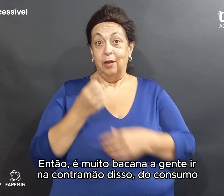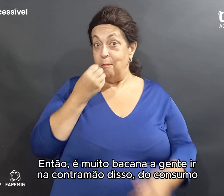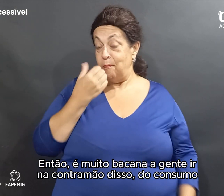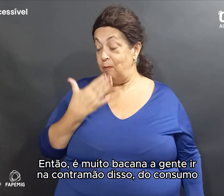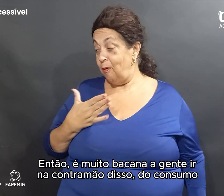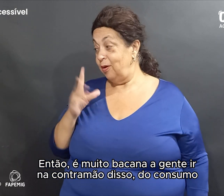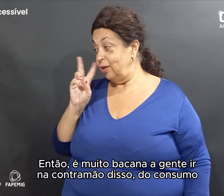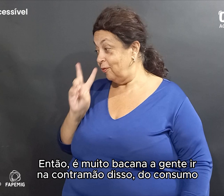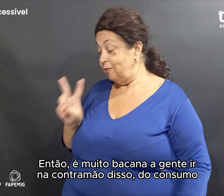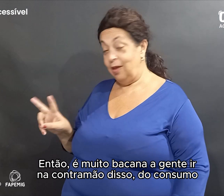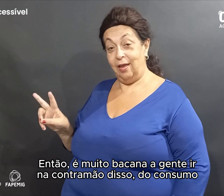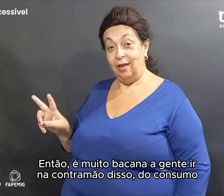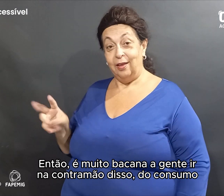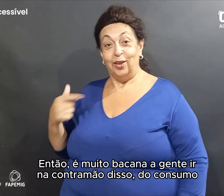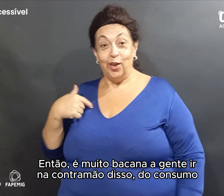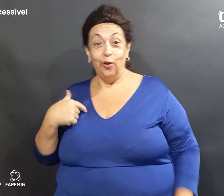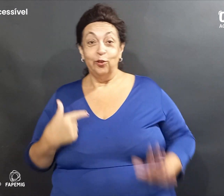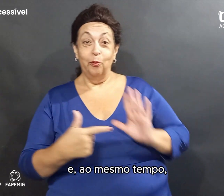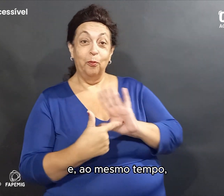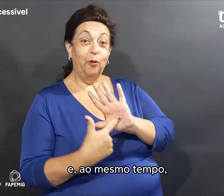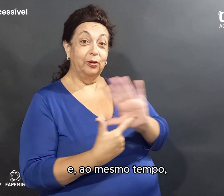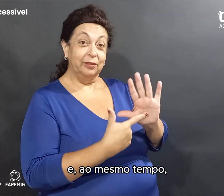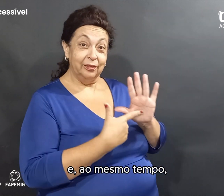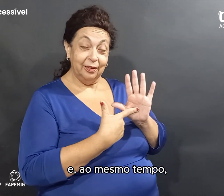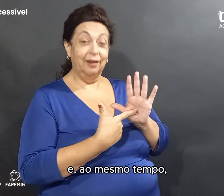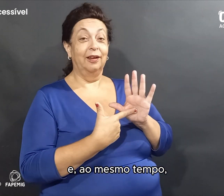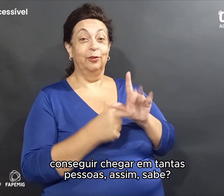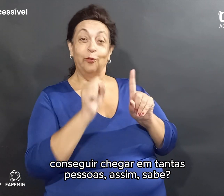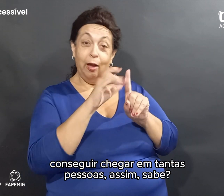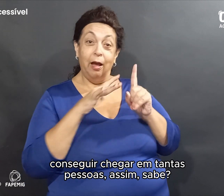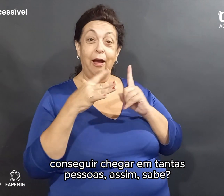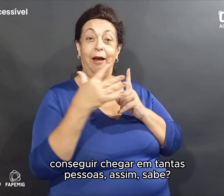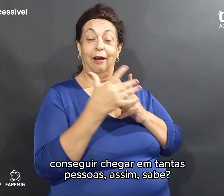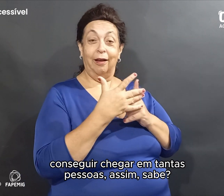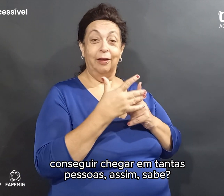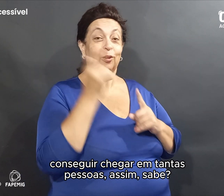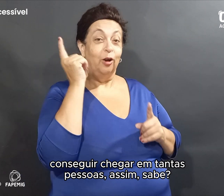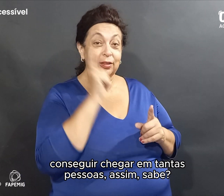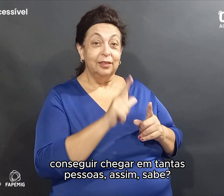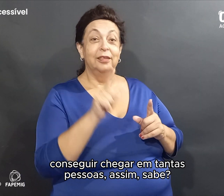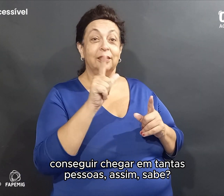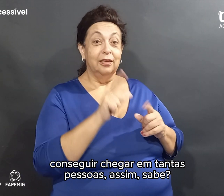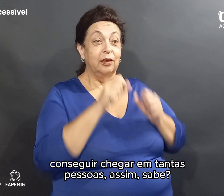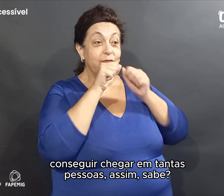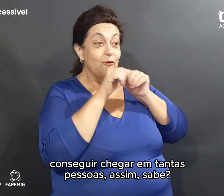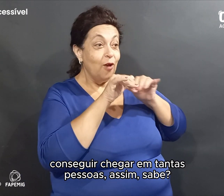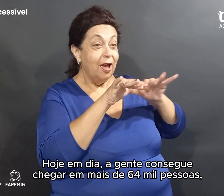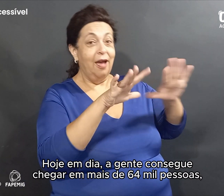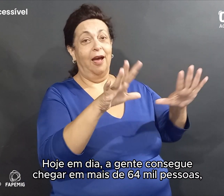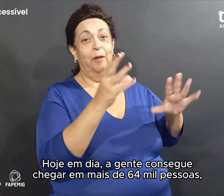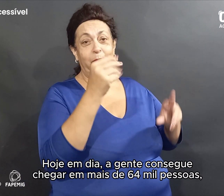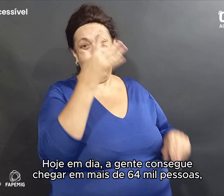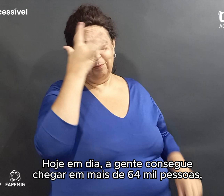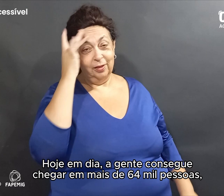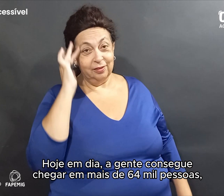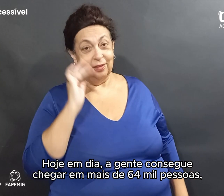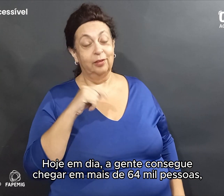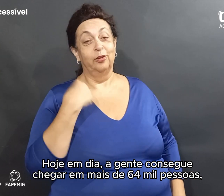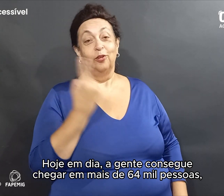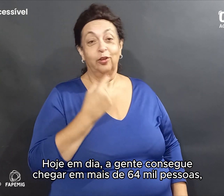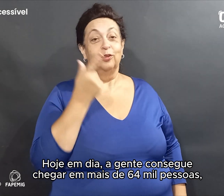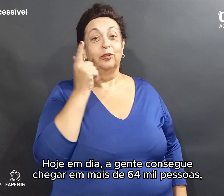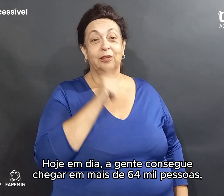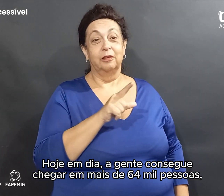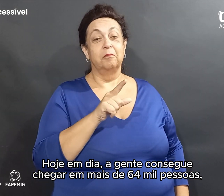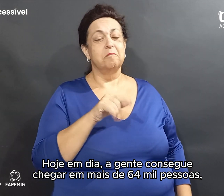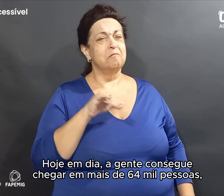gente ir na contramão disso, do consumo, e, ao mesmo tempo, conseguir chegar em tantas pessoas assim, sabe? Hoje em dia, a gente consegue